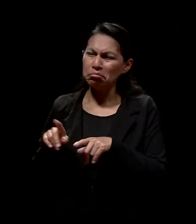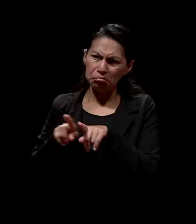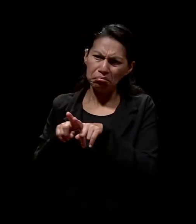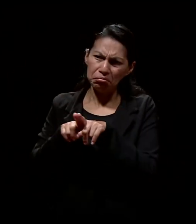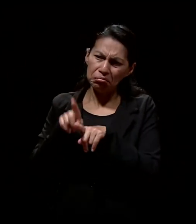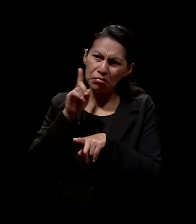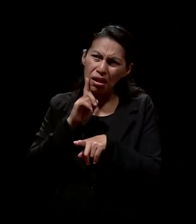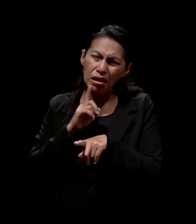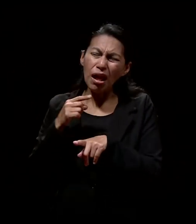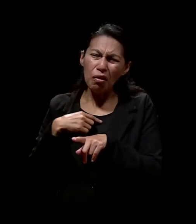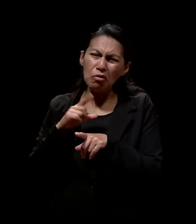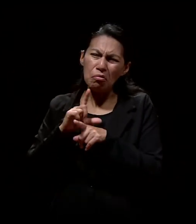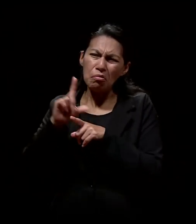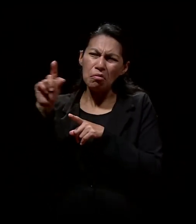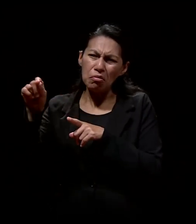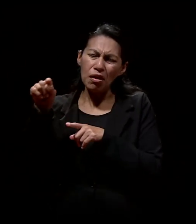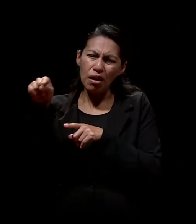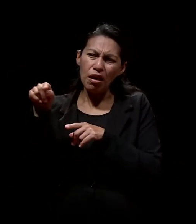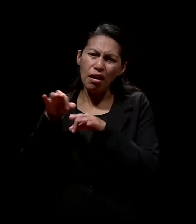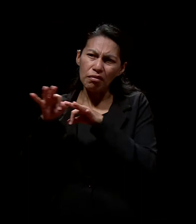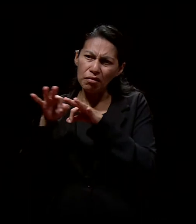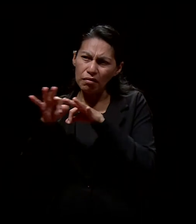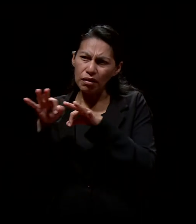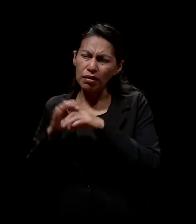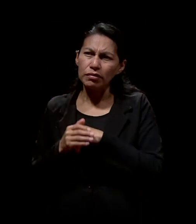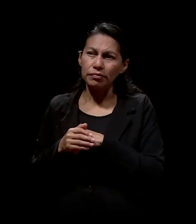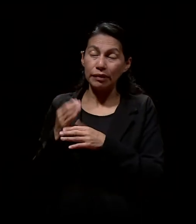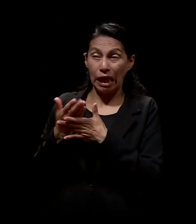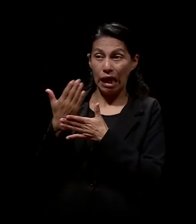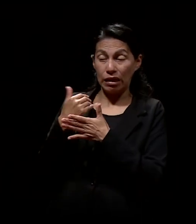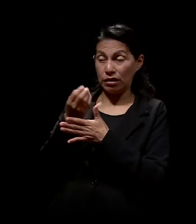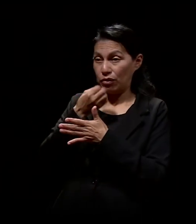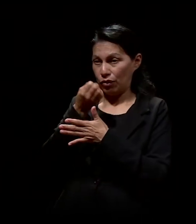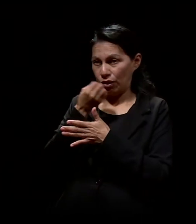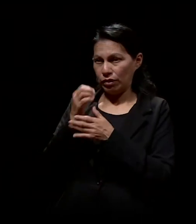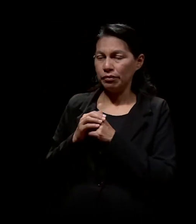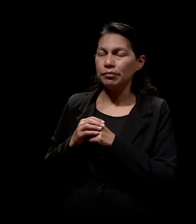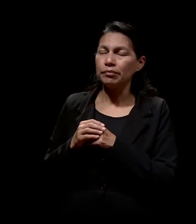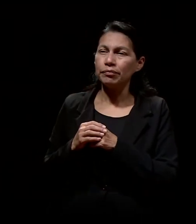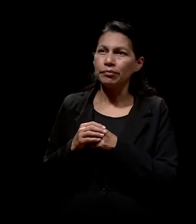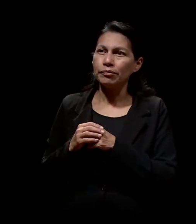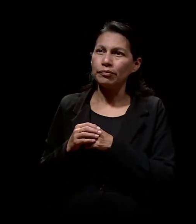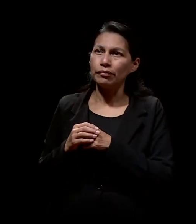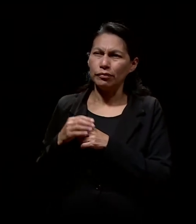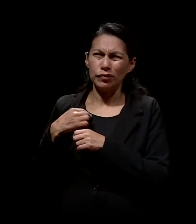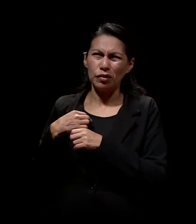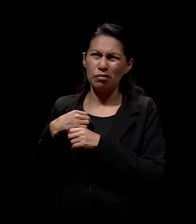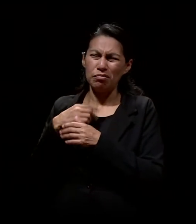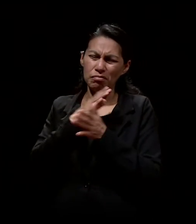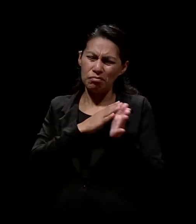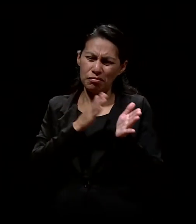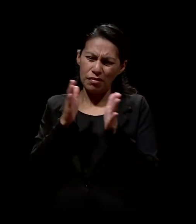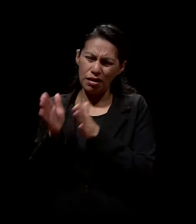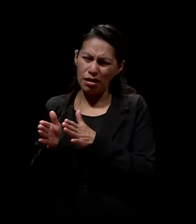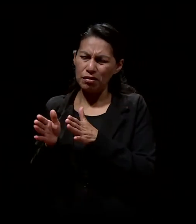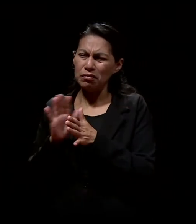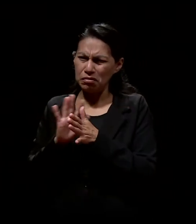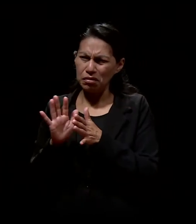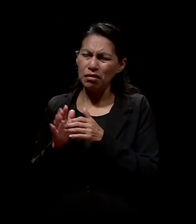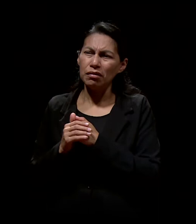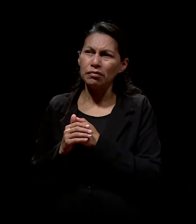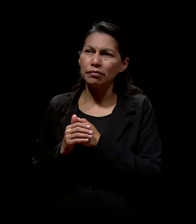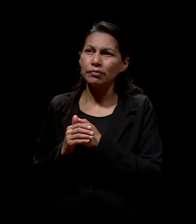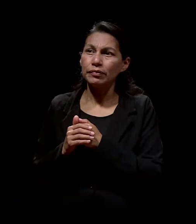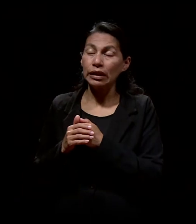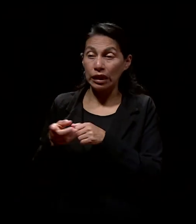mi hermana está allá en Tijuana, y entonces dije, me voy a ir a trabajar allá a Tijuana, antes de yo decirle esto a Dios. Entonces ya